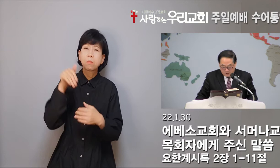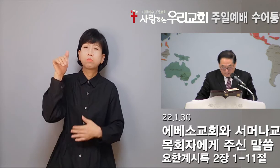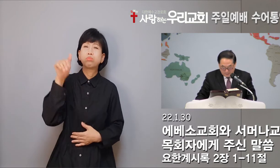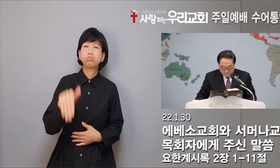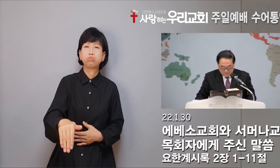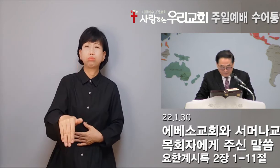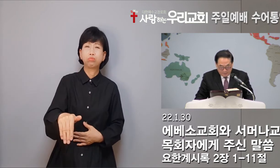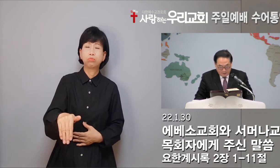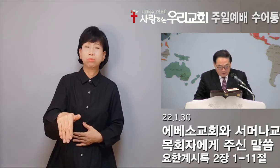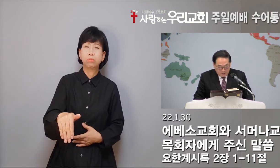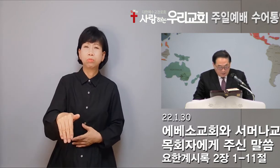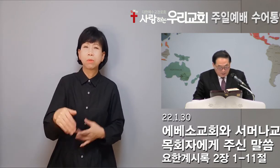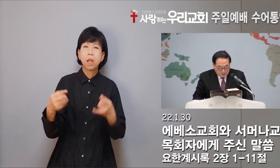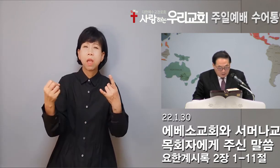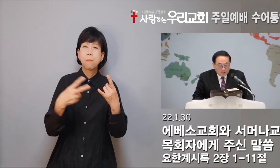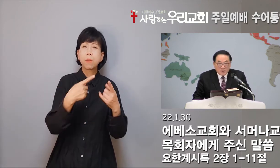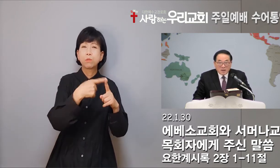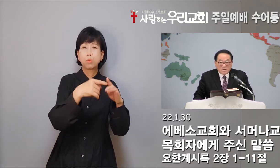소개하고자 합니다.